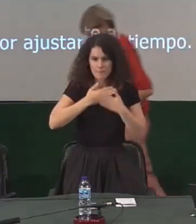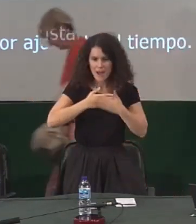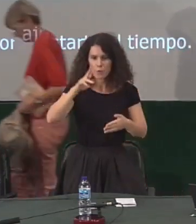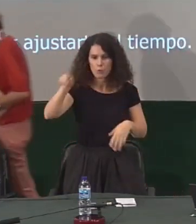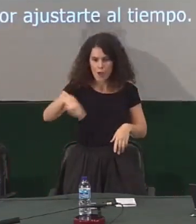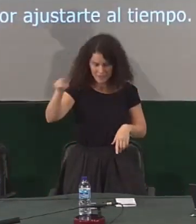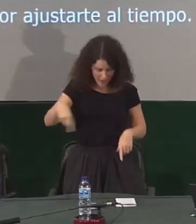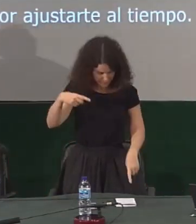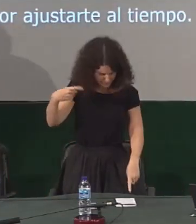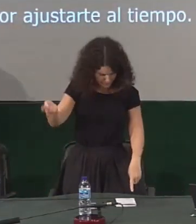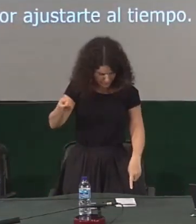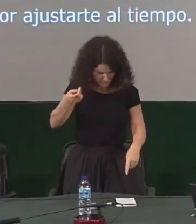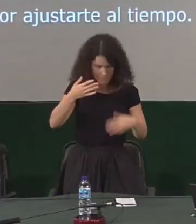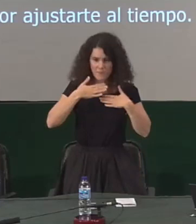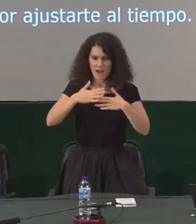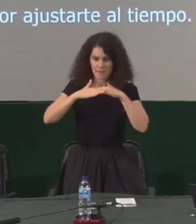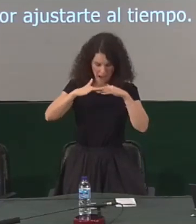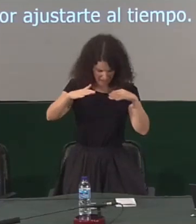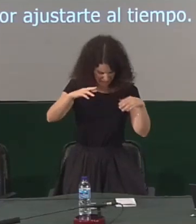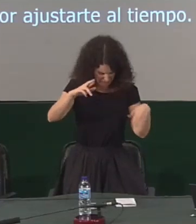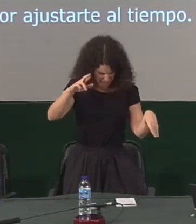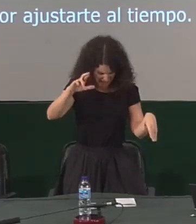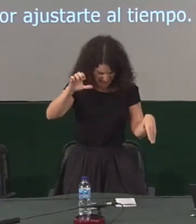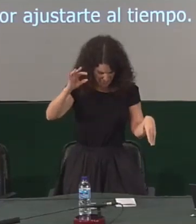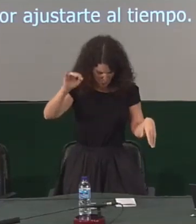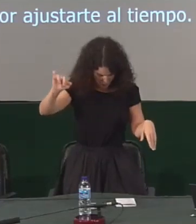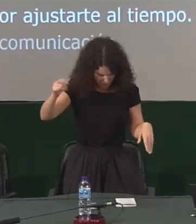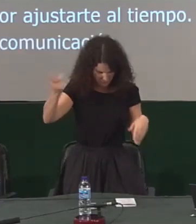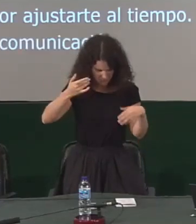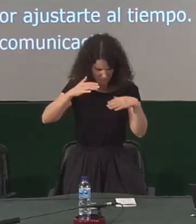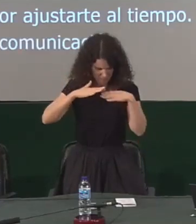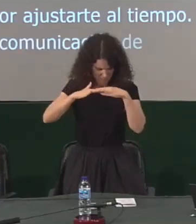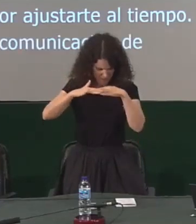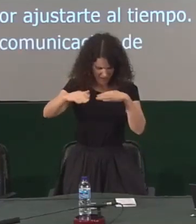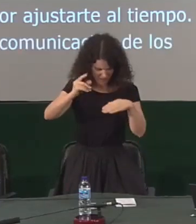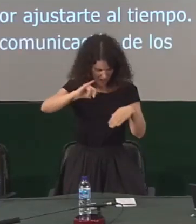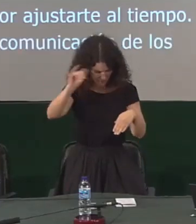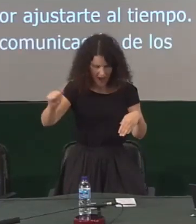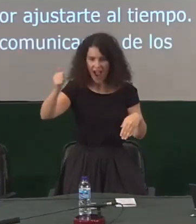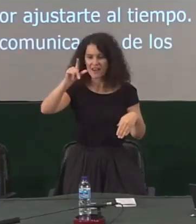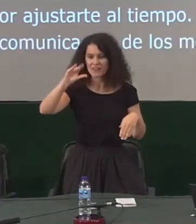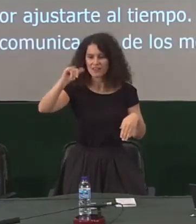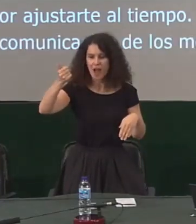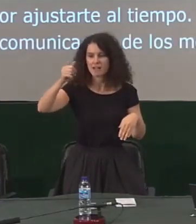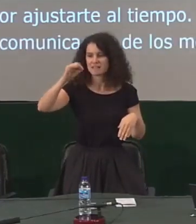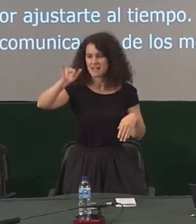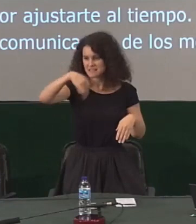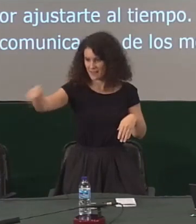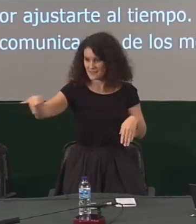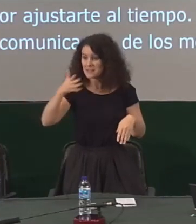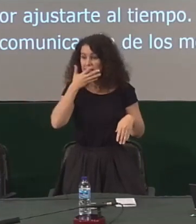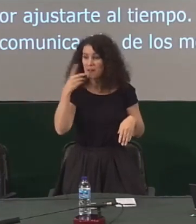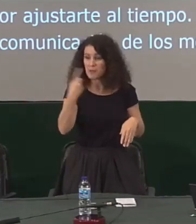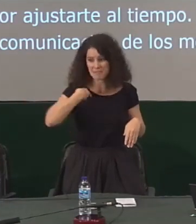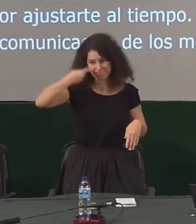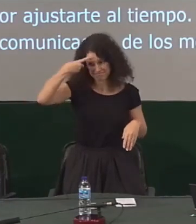esta comunicación, disculpad, es los modelos de exámenes del SE según el marco de referencia europeo de